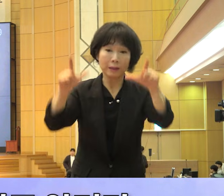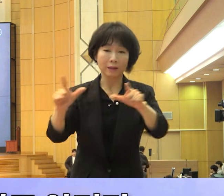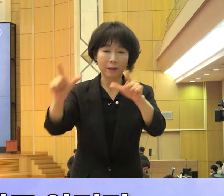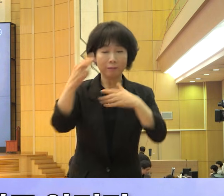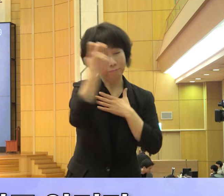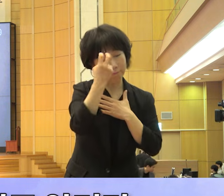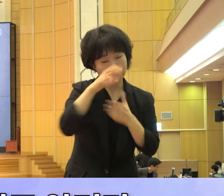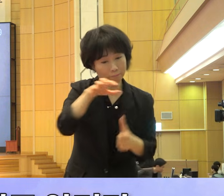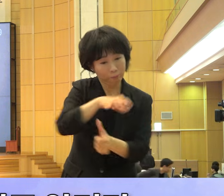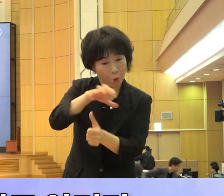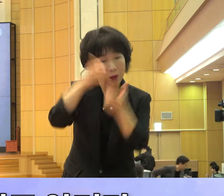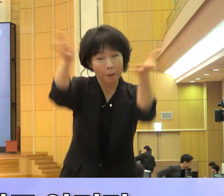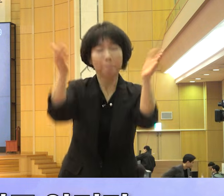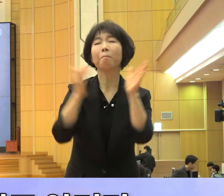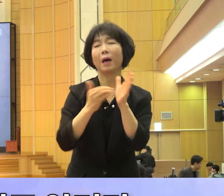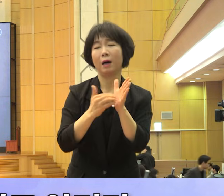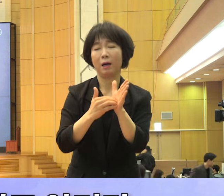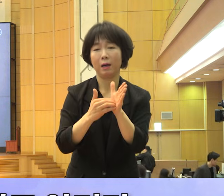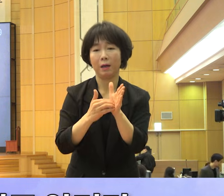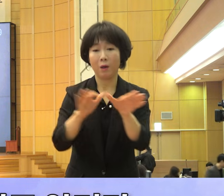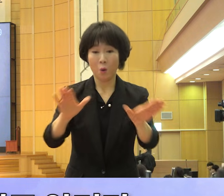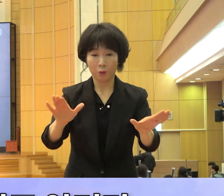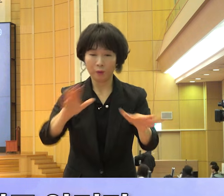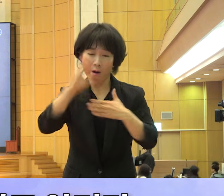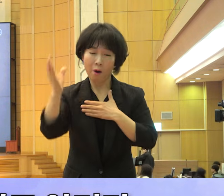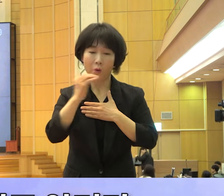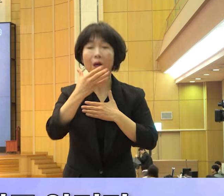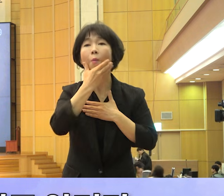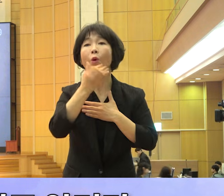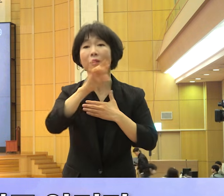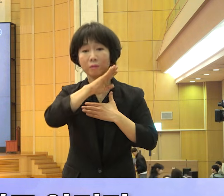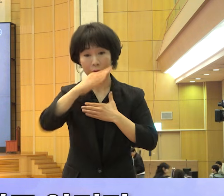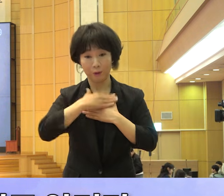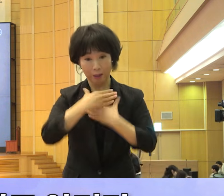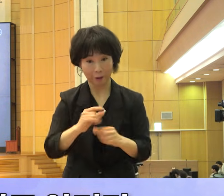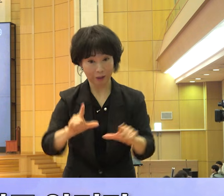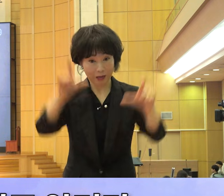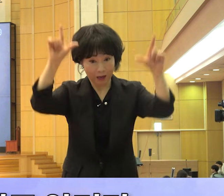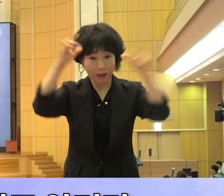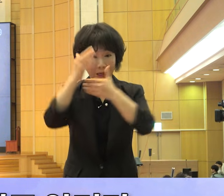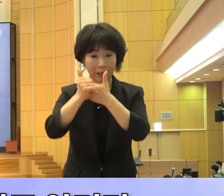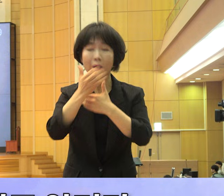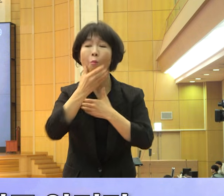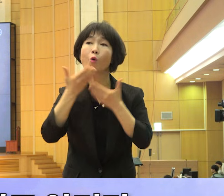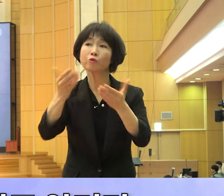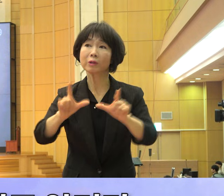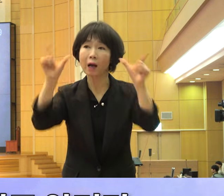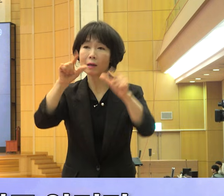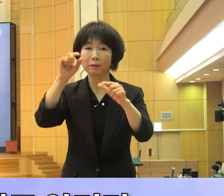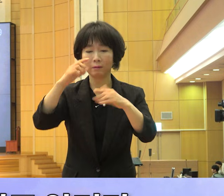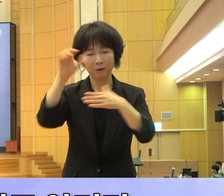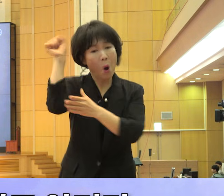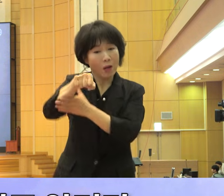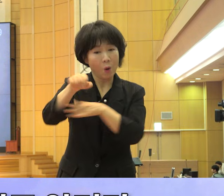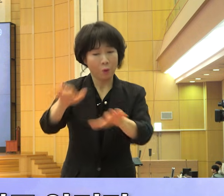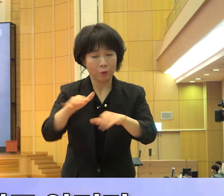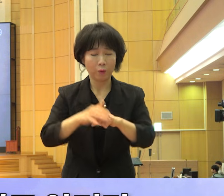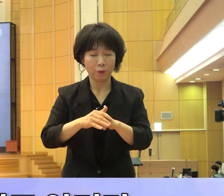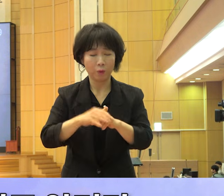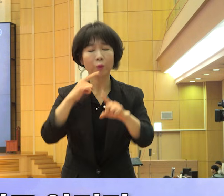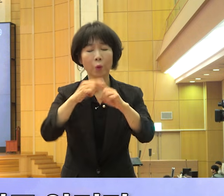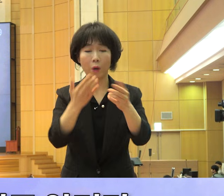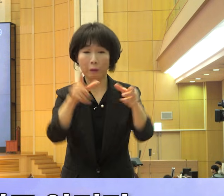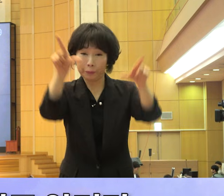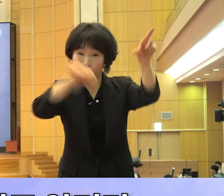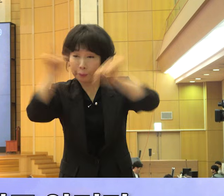가운데서 지켜주시고 보호하여 주셨다가 거룩하고 복된 날 하나님 복 주신다 하신 안식일 허락해 주셔서 주님의